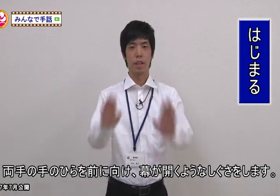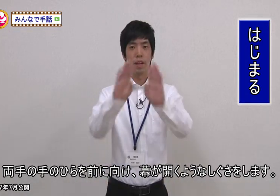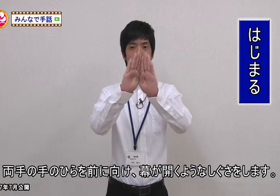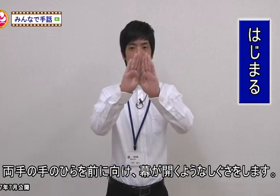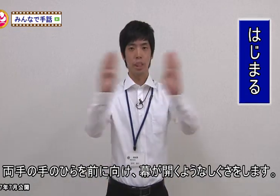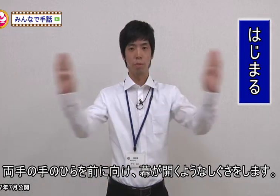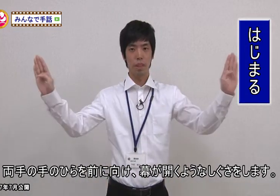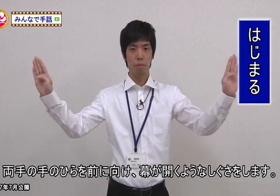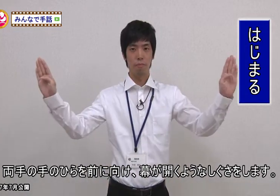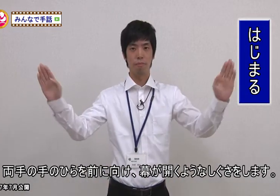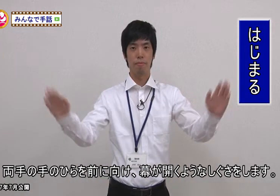始まる。